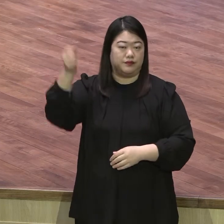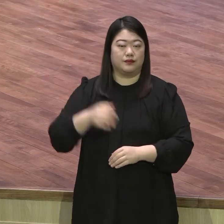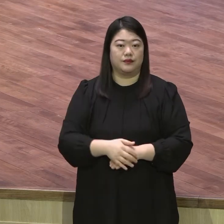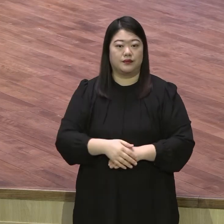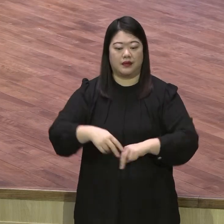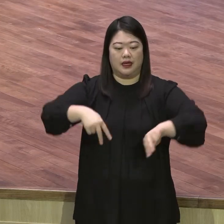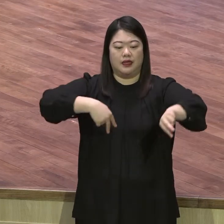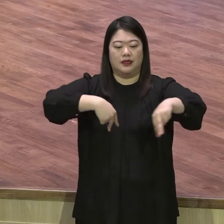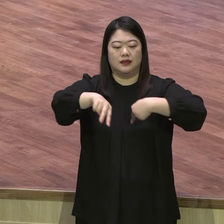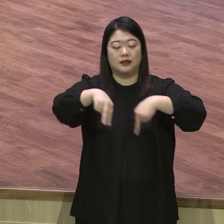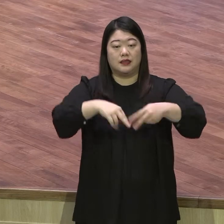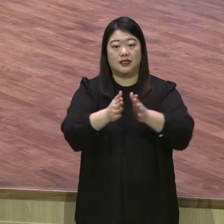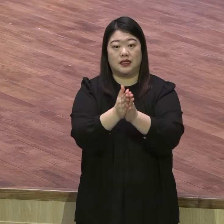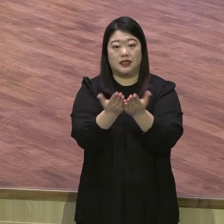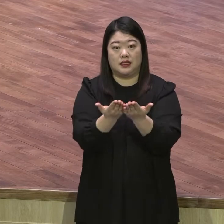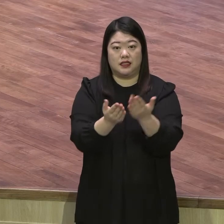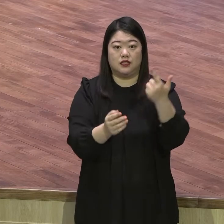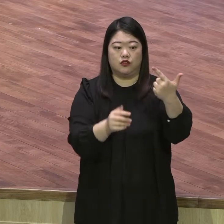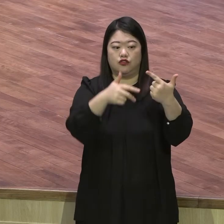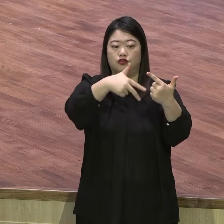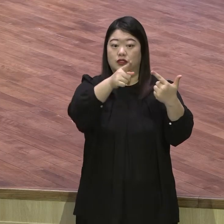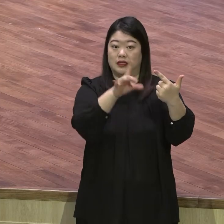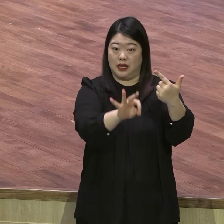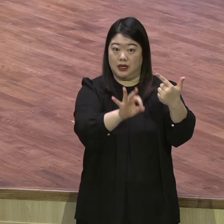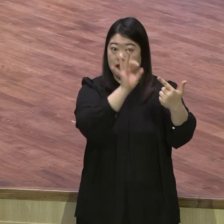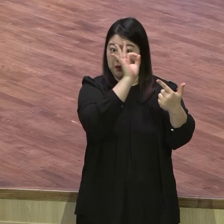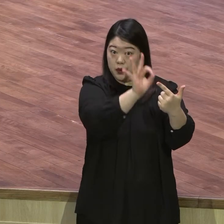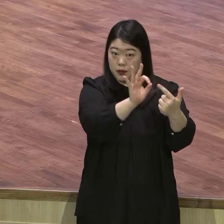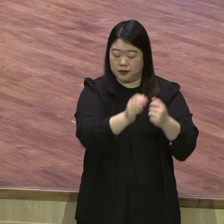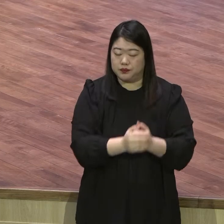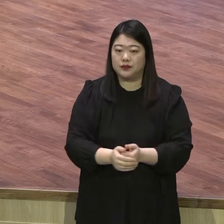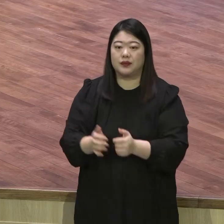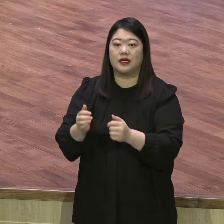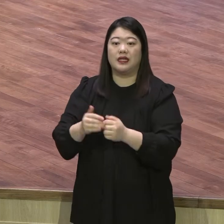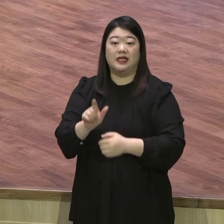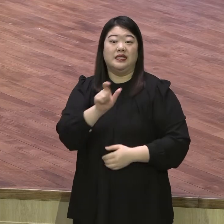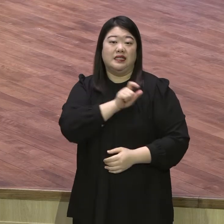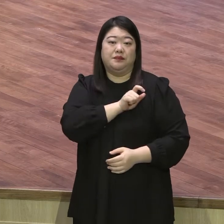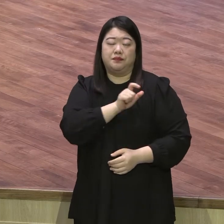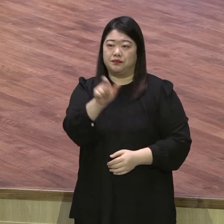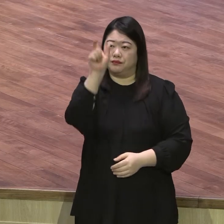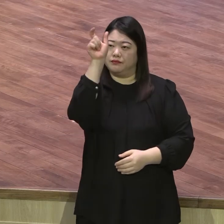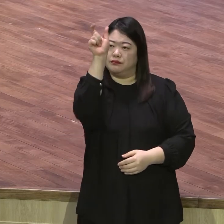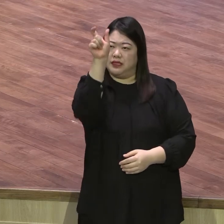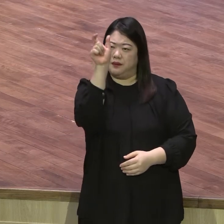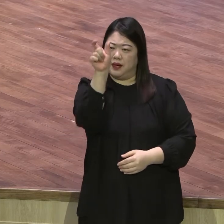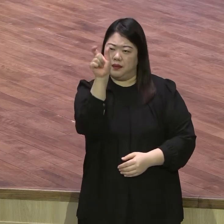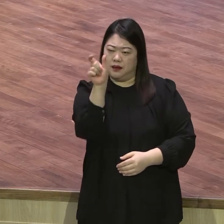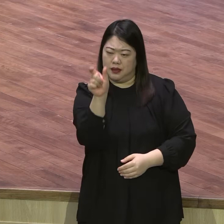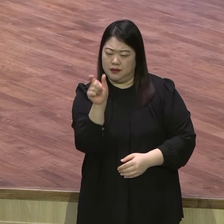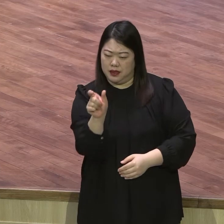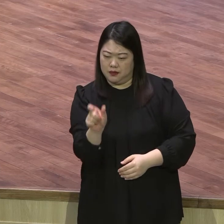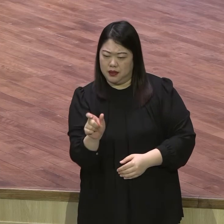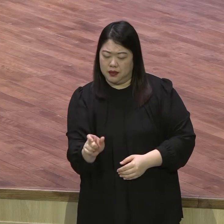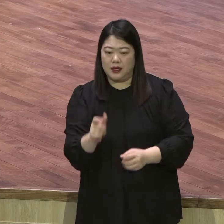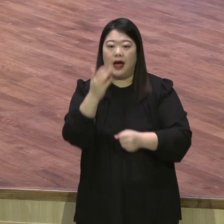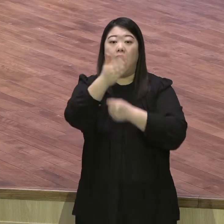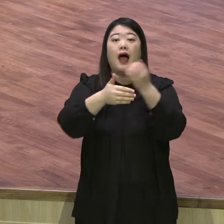사사기 6장 24절에 보면 하나님의 이름이 쭉 나오는데 여호와 살롬이